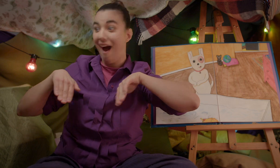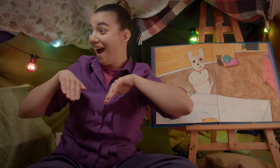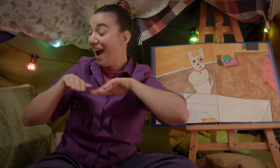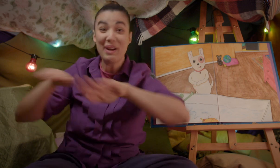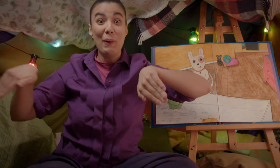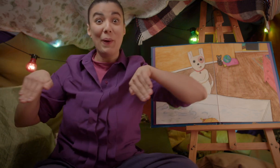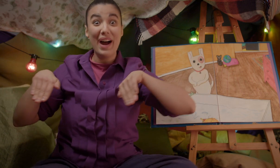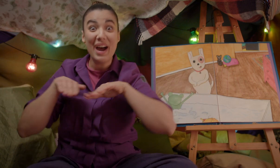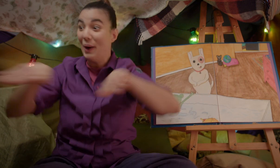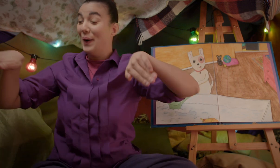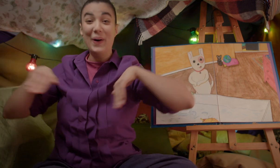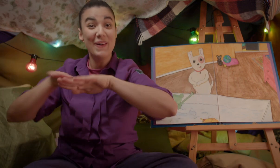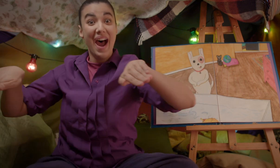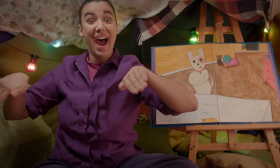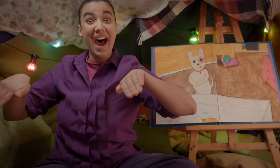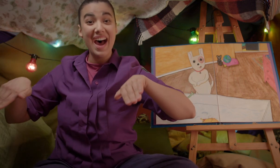Och den kunde simma. Ja!